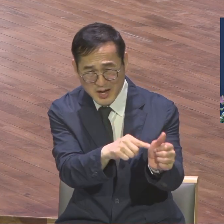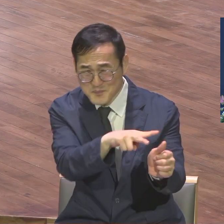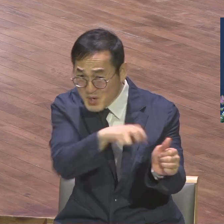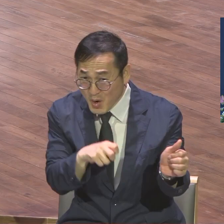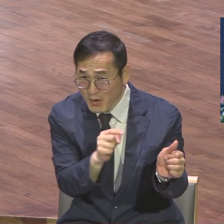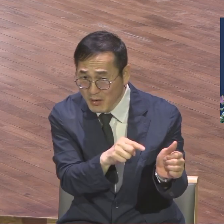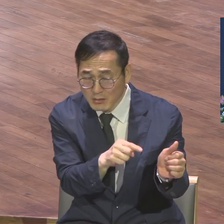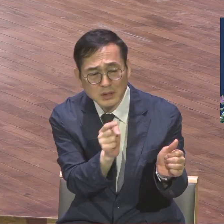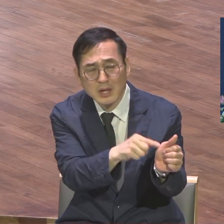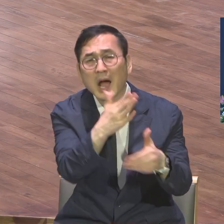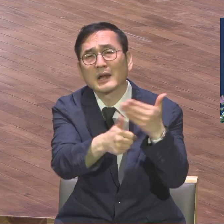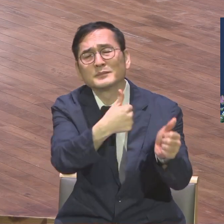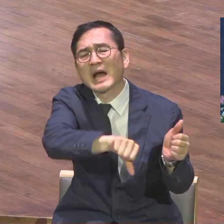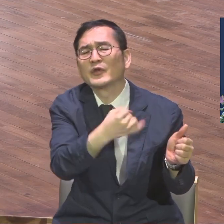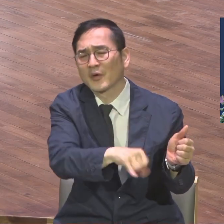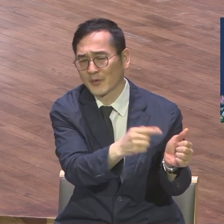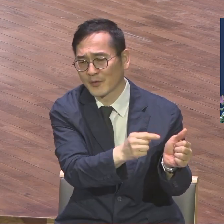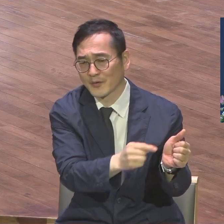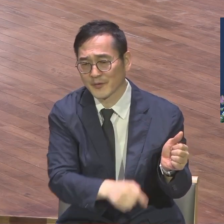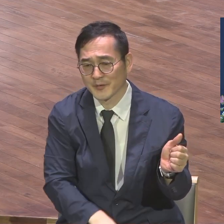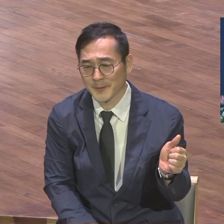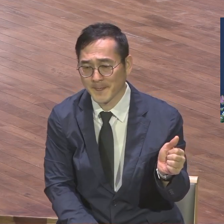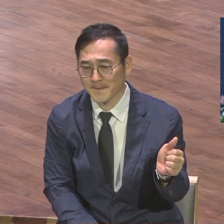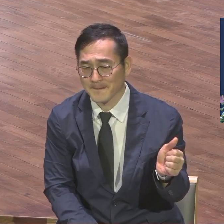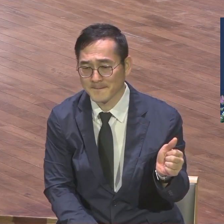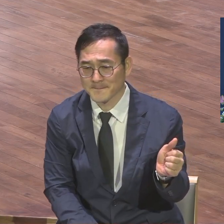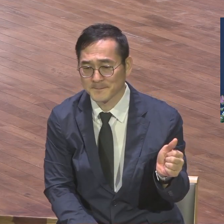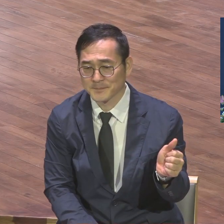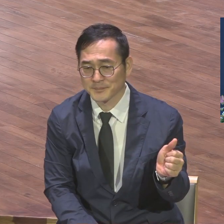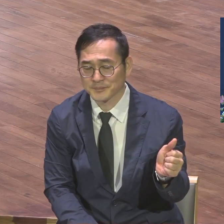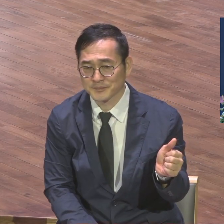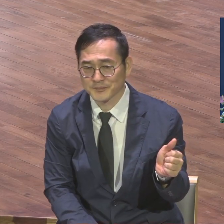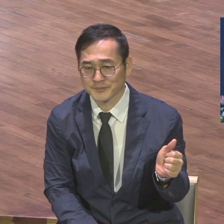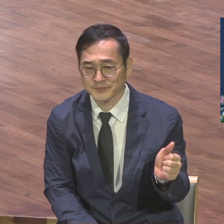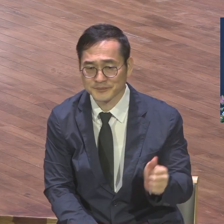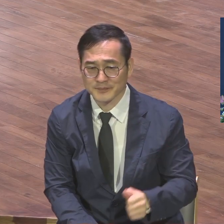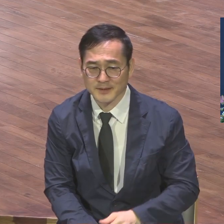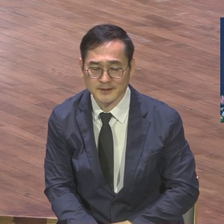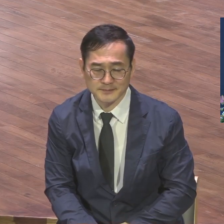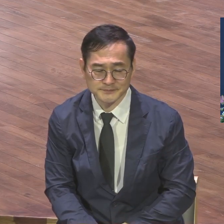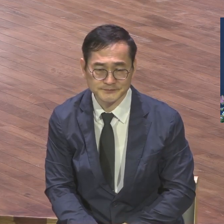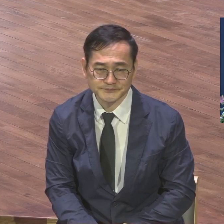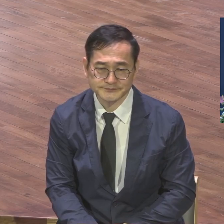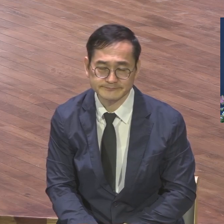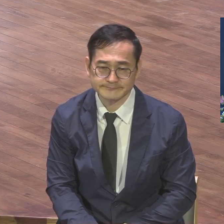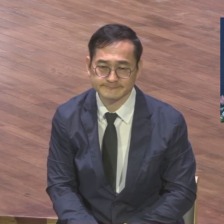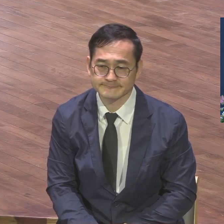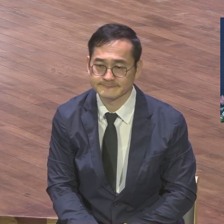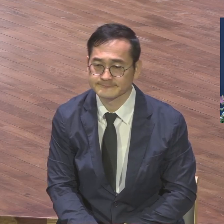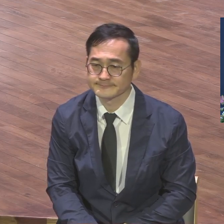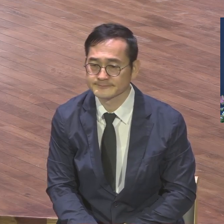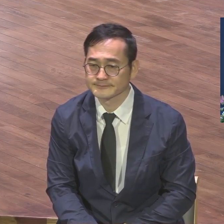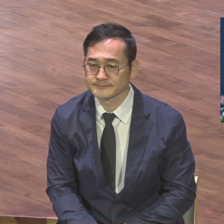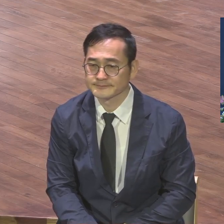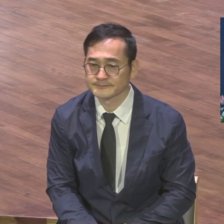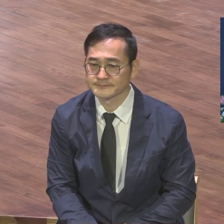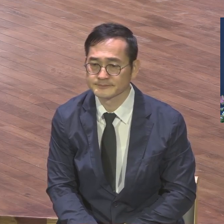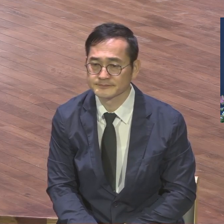그 사람 하나님의 자녀예요. 하나님의 자녀라고. 하나님께서 우리에게 주신 최고의